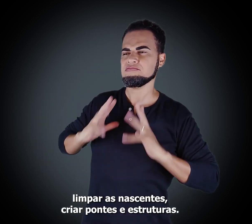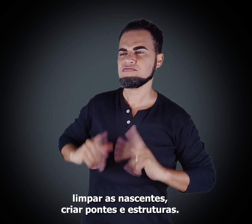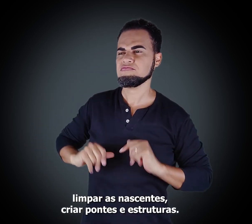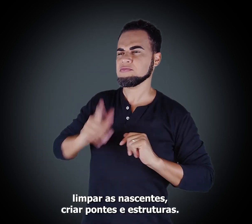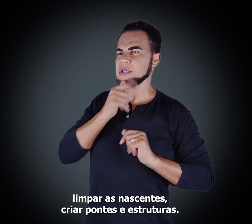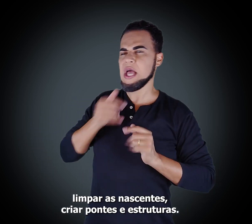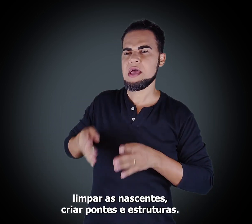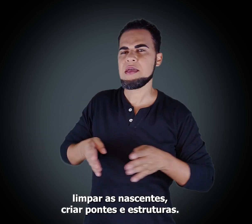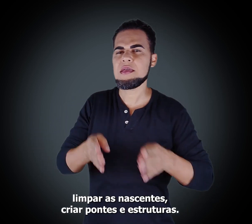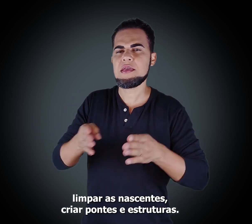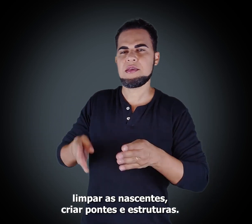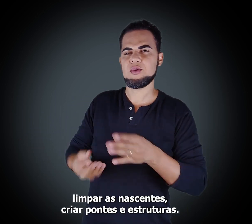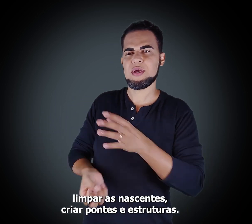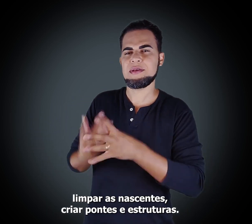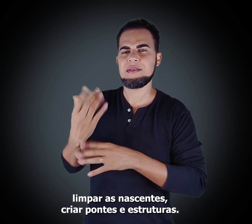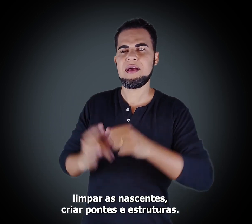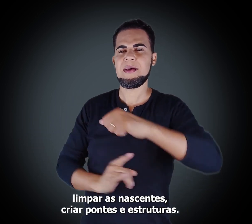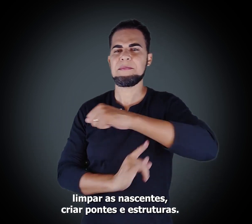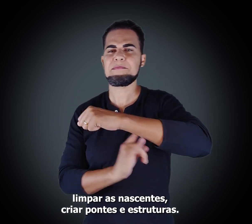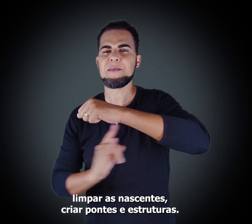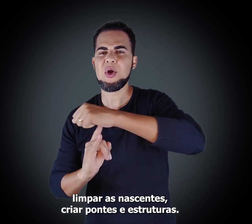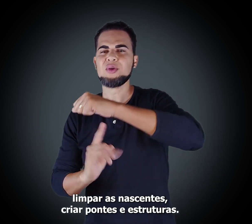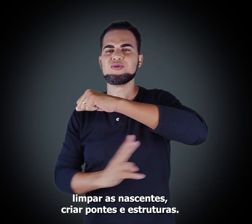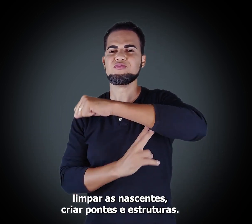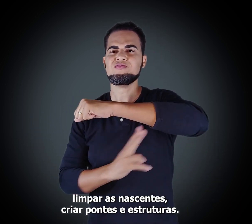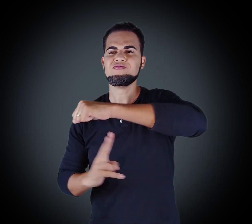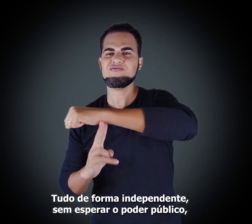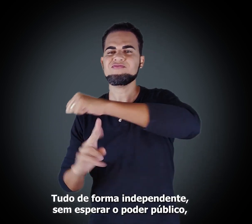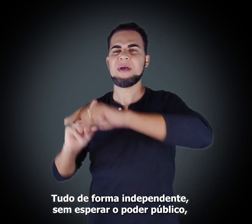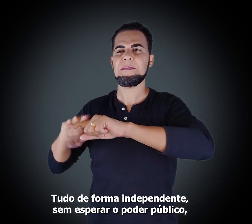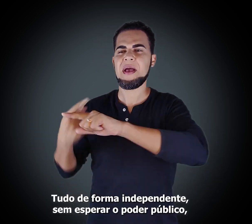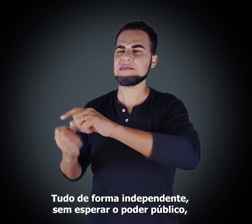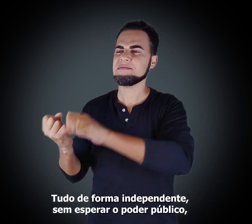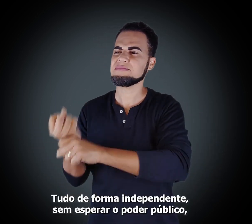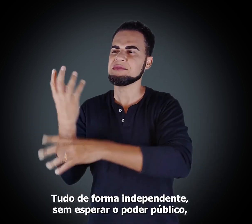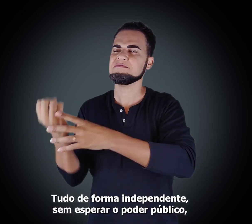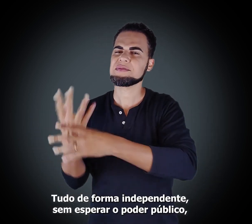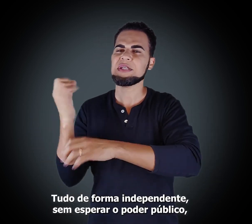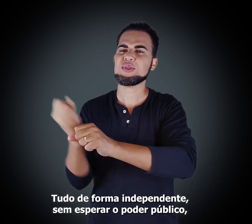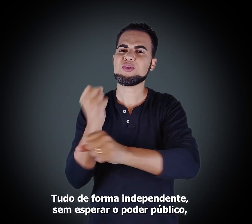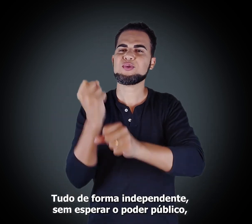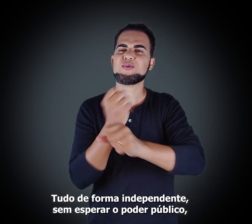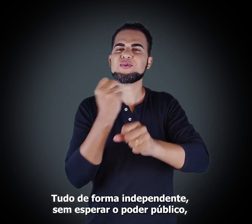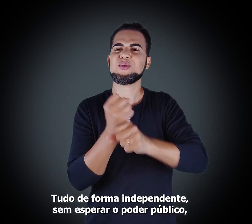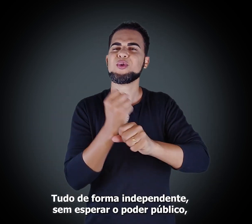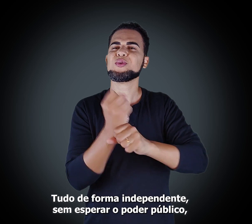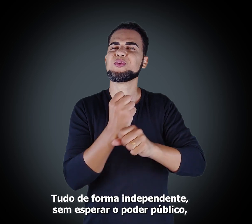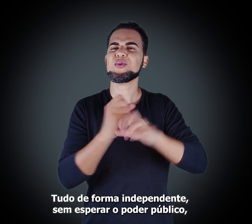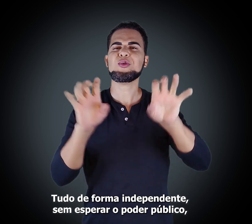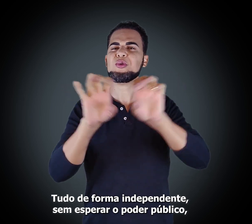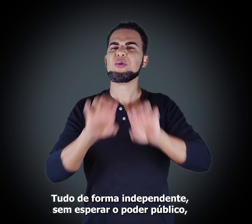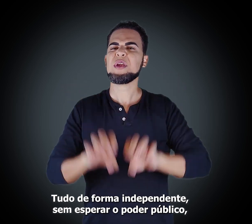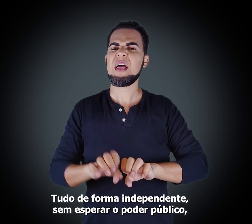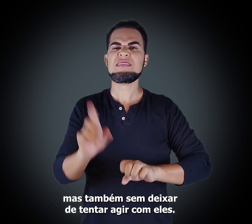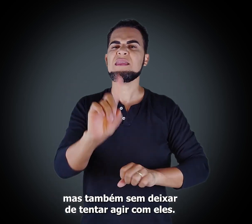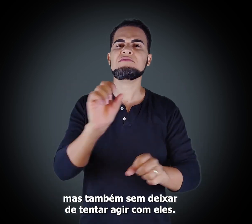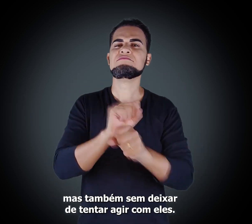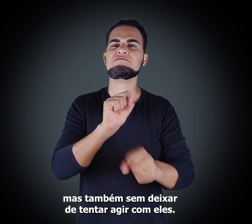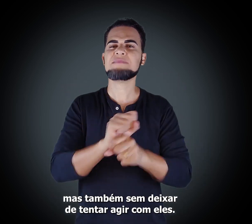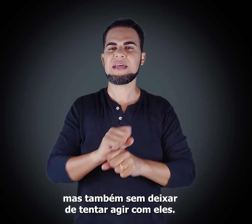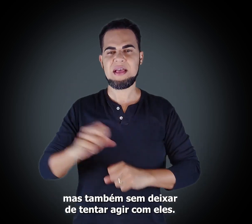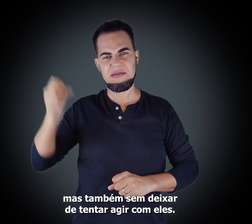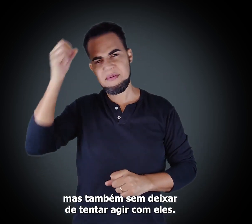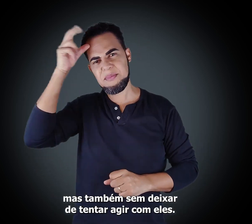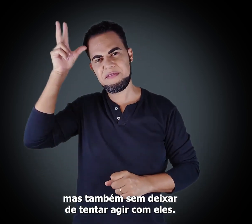limpar as nascentes, criar pontes e estruturas. Tudo de forma independente, sem esperar o poder público, mas